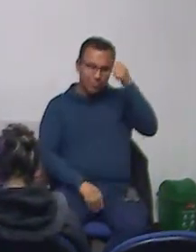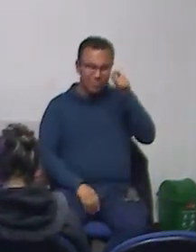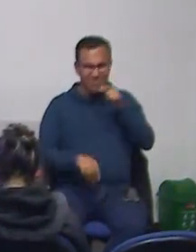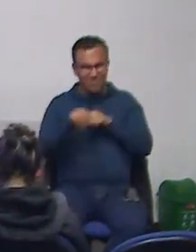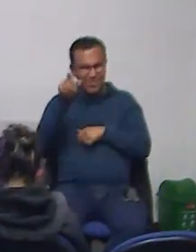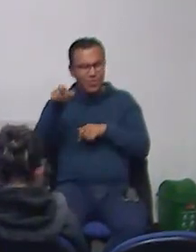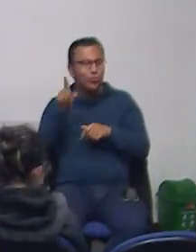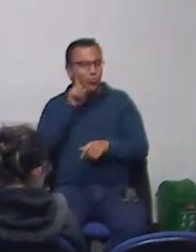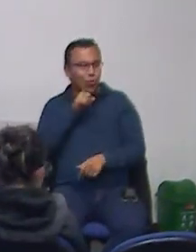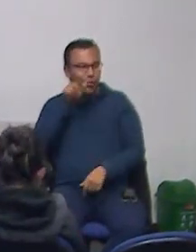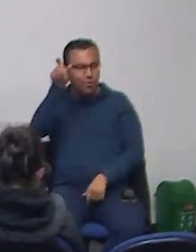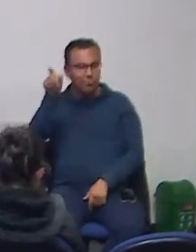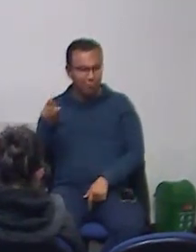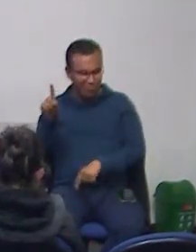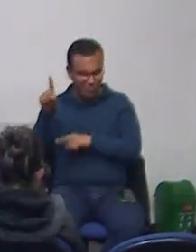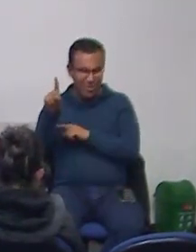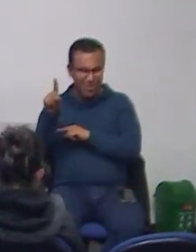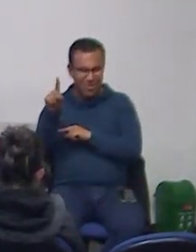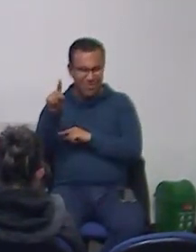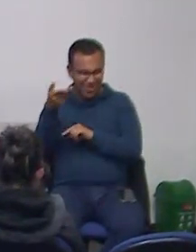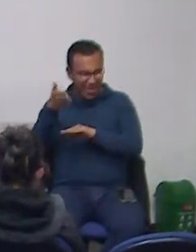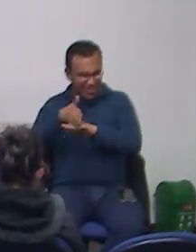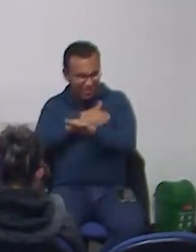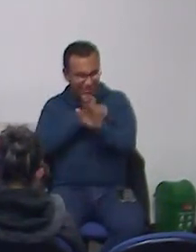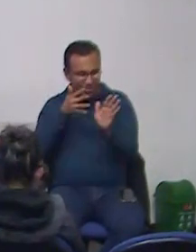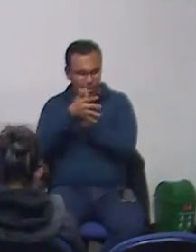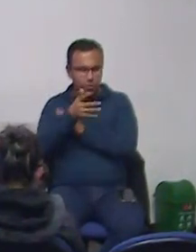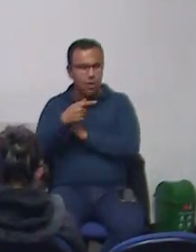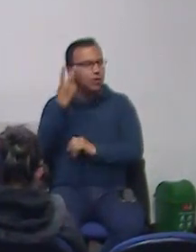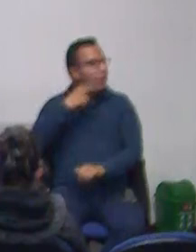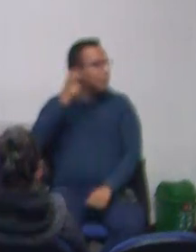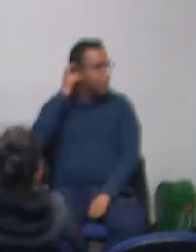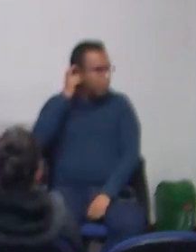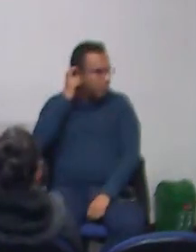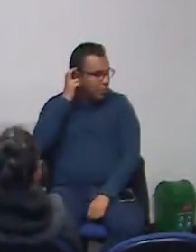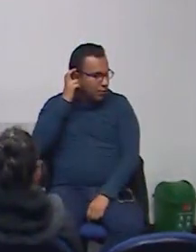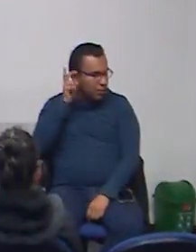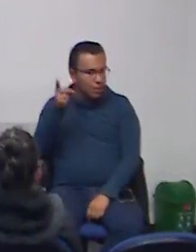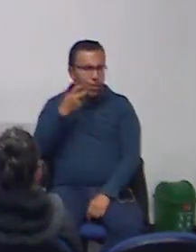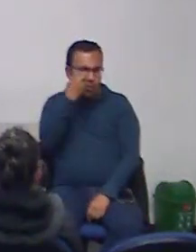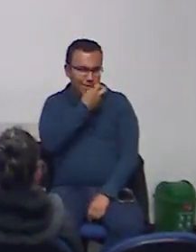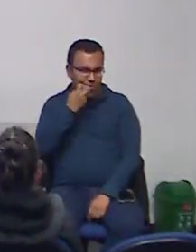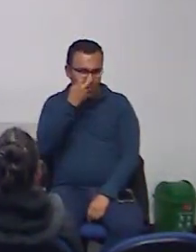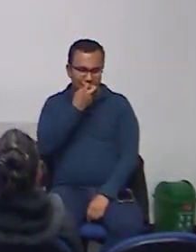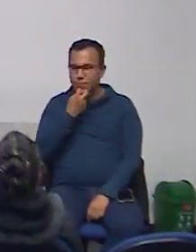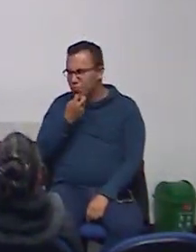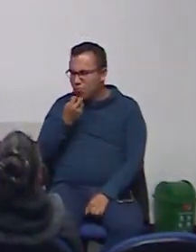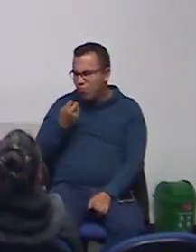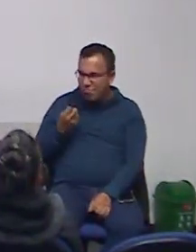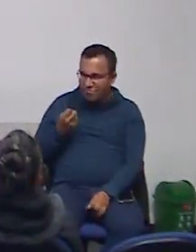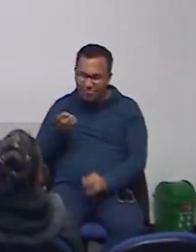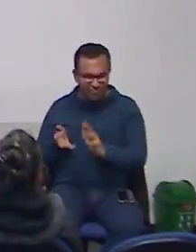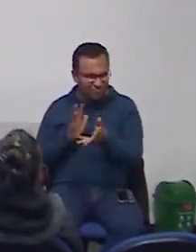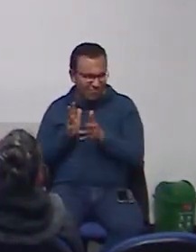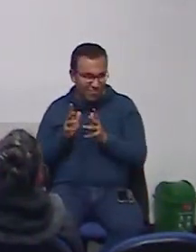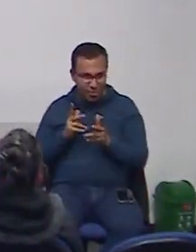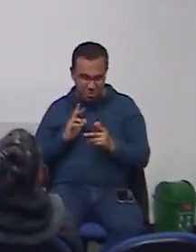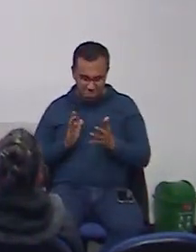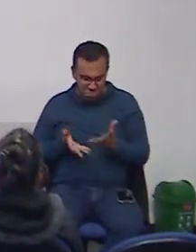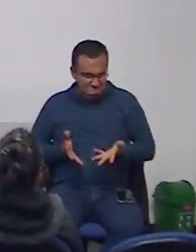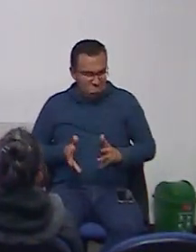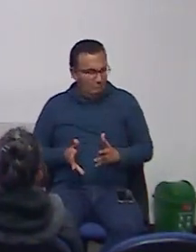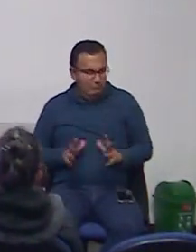evely glini e ella tiene implante coclear y lee los labios entonces nunca tuve la necesidad